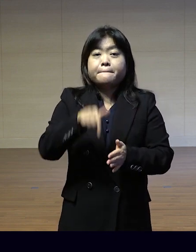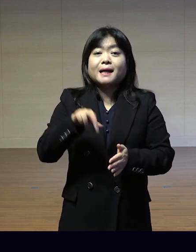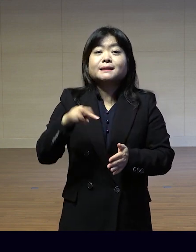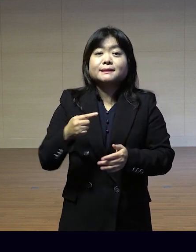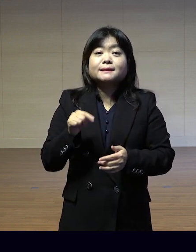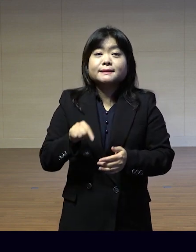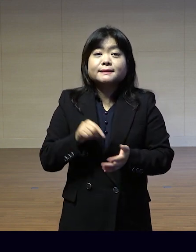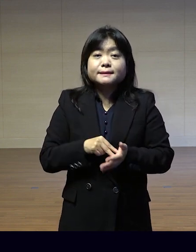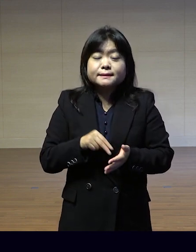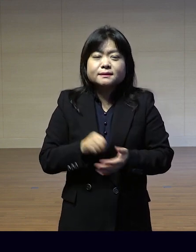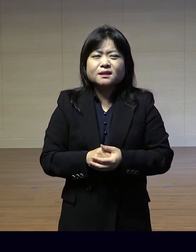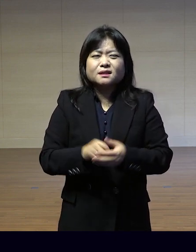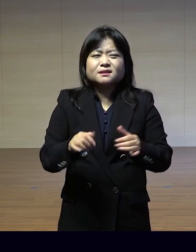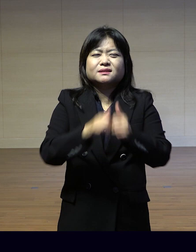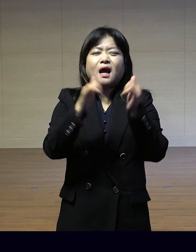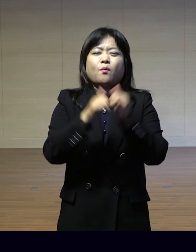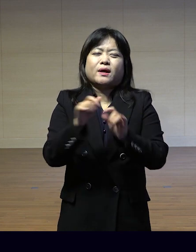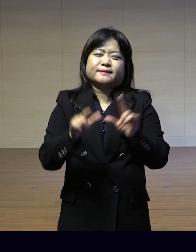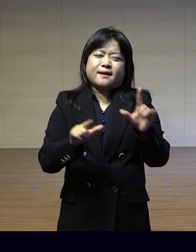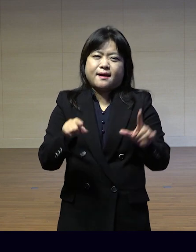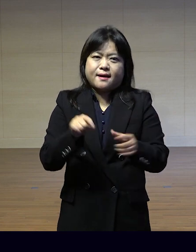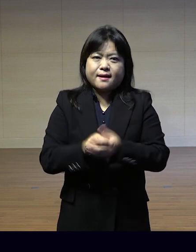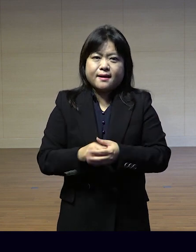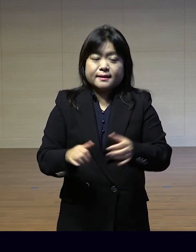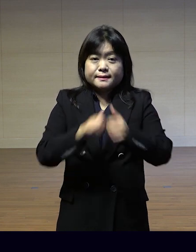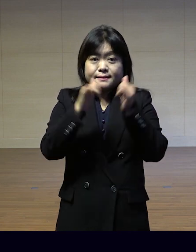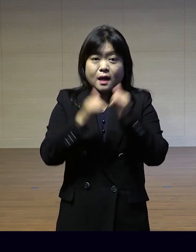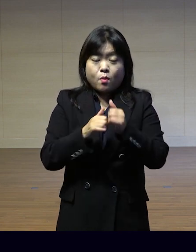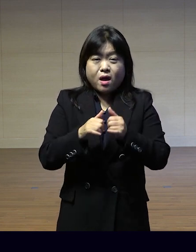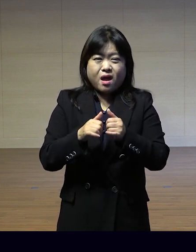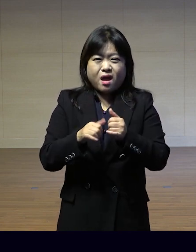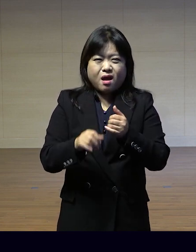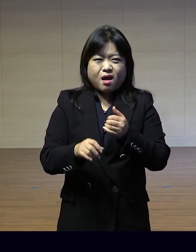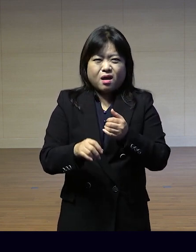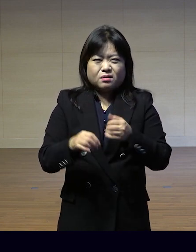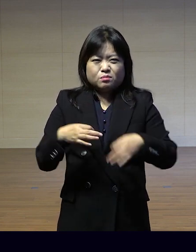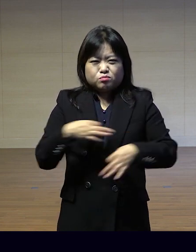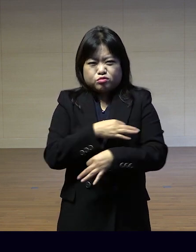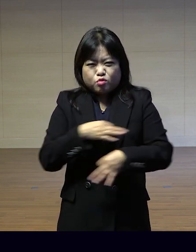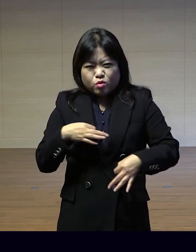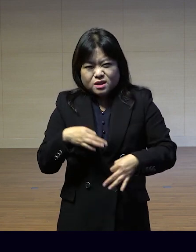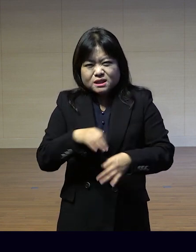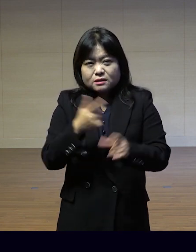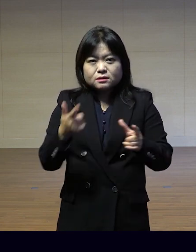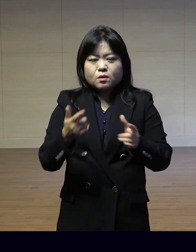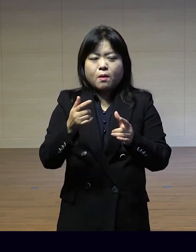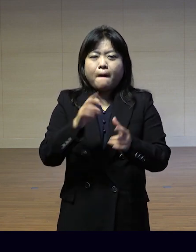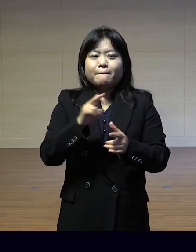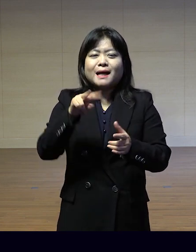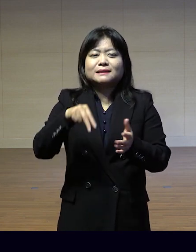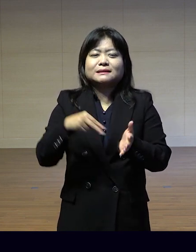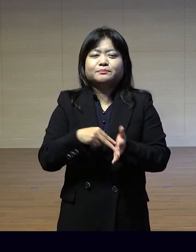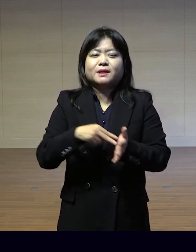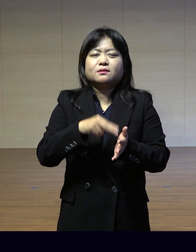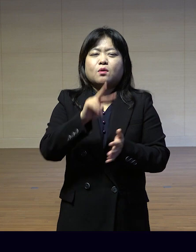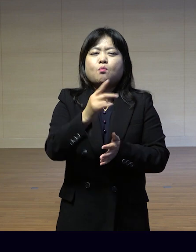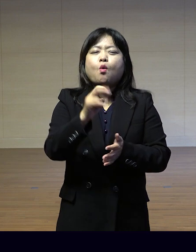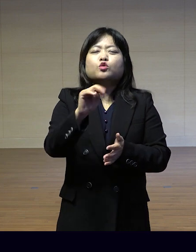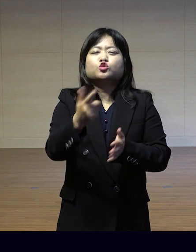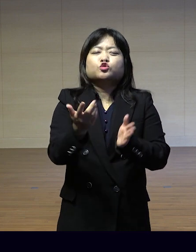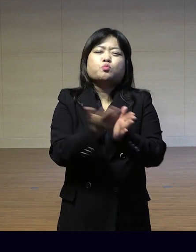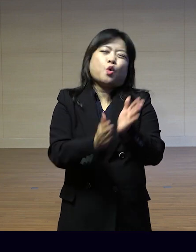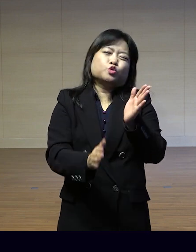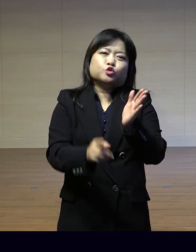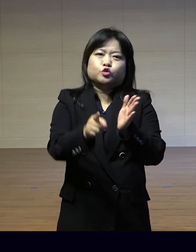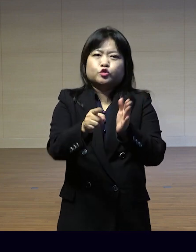막스는 그 당시에 그 사회상, 그 다음에 사회의 부조리, 막스는 것은 이제 모순이라고 했는데 그것을